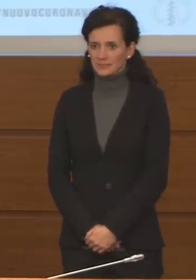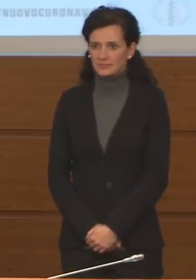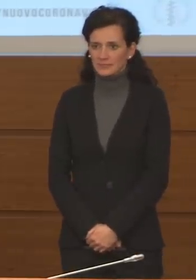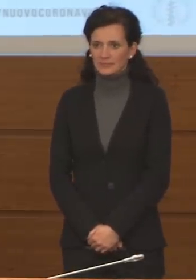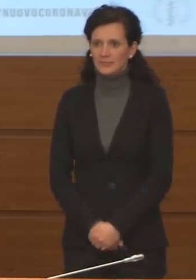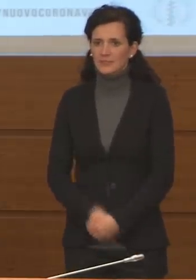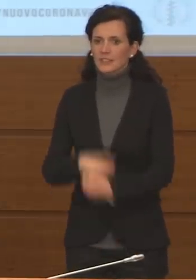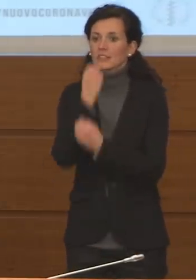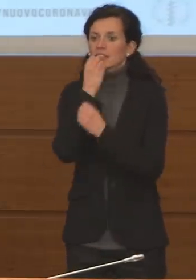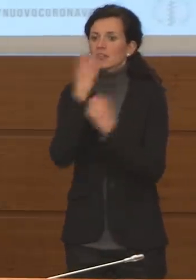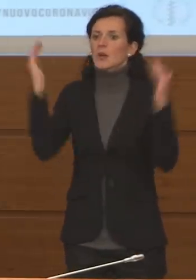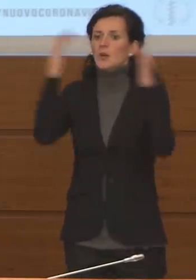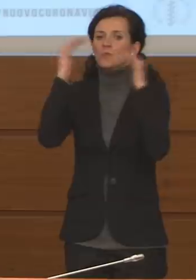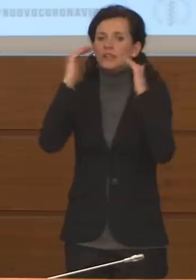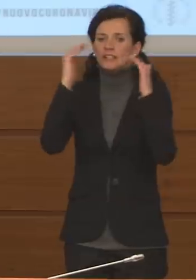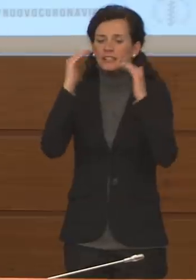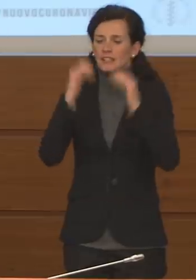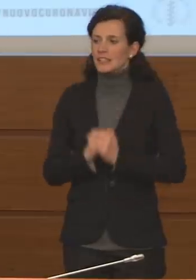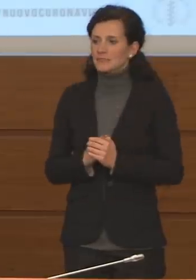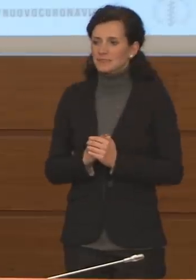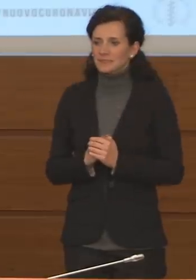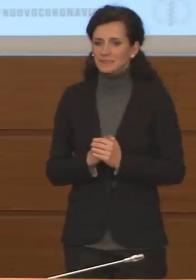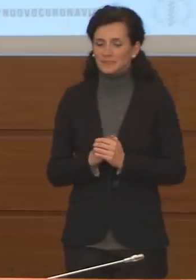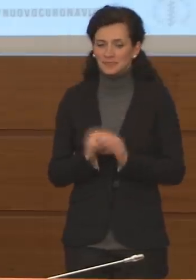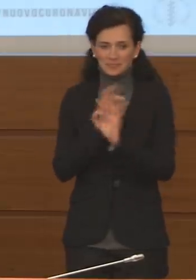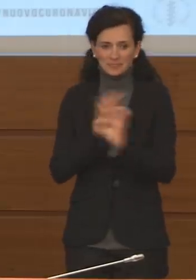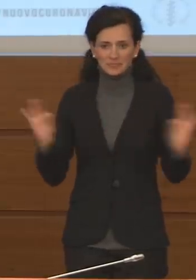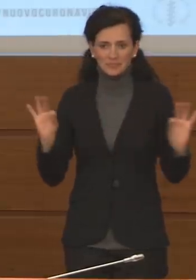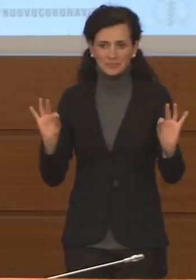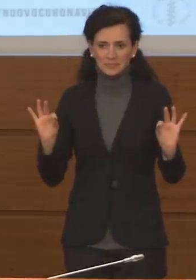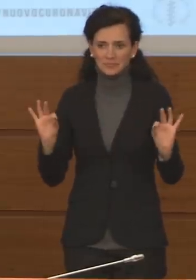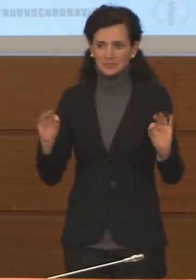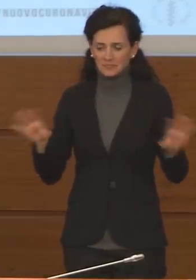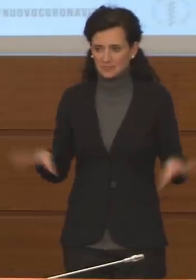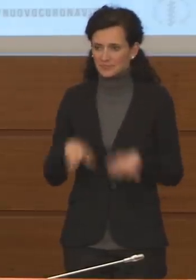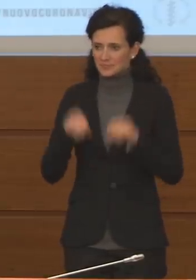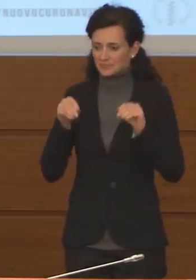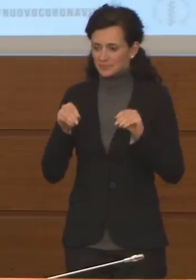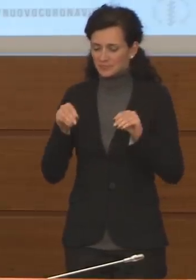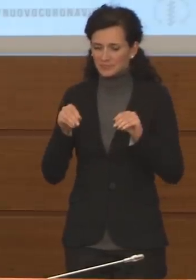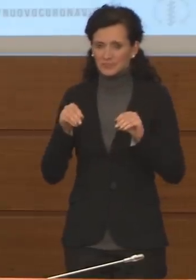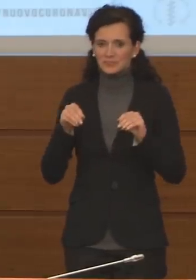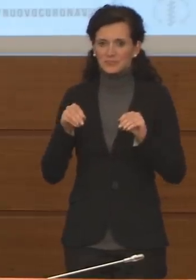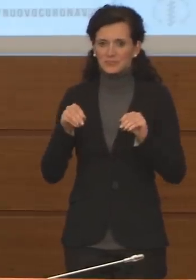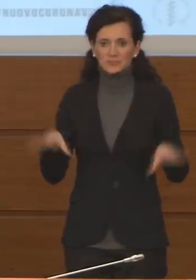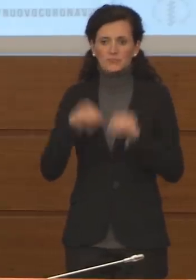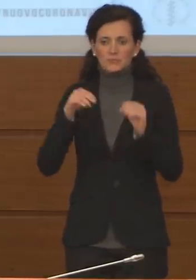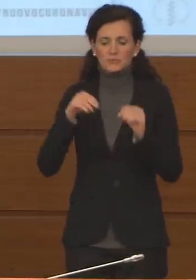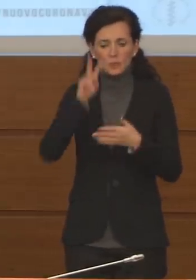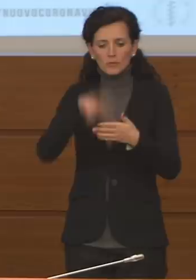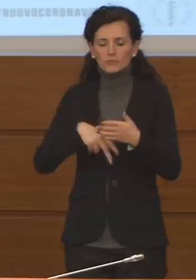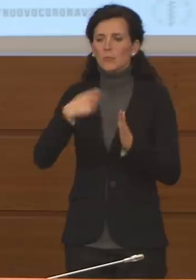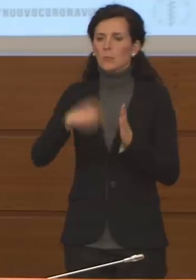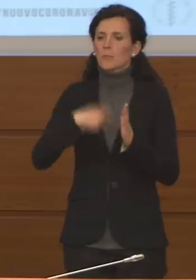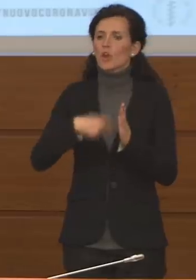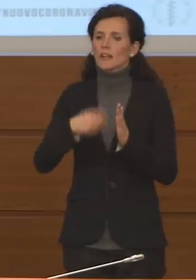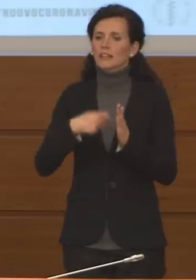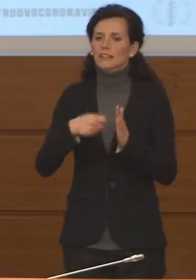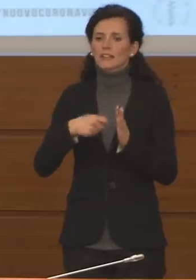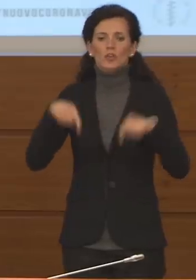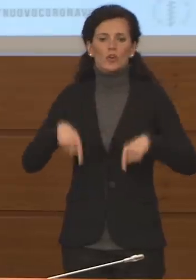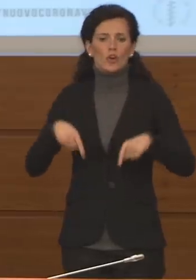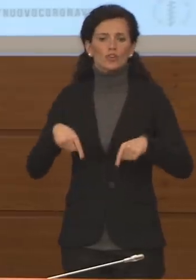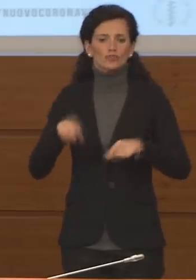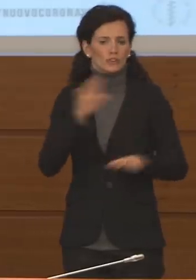buonasera allora se siete pronti diamo lettura del bollettino di